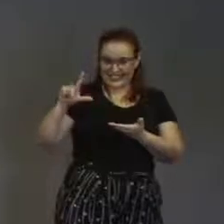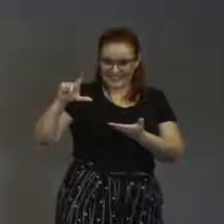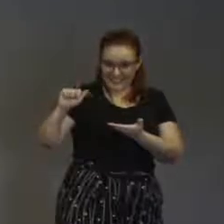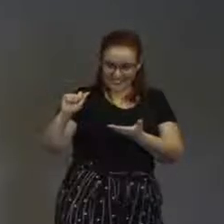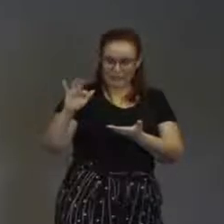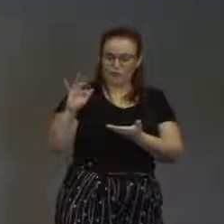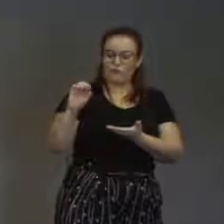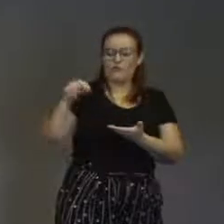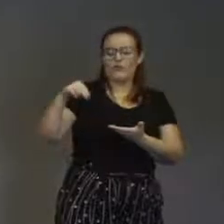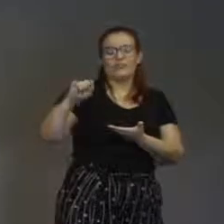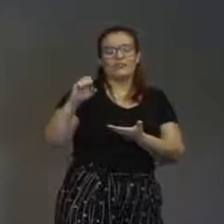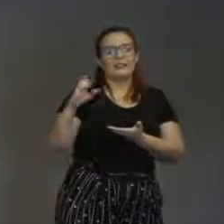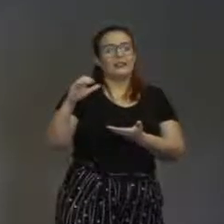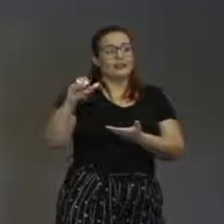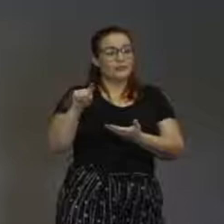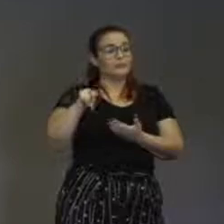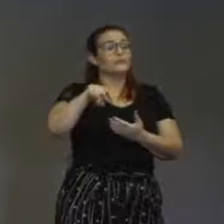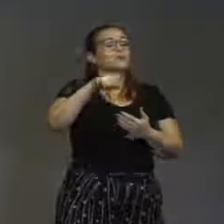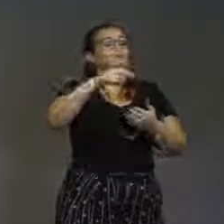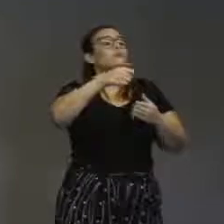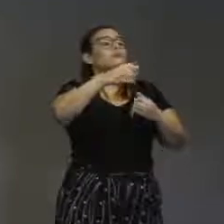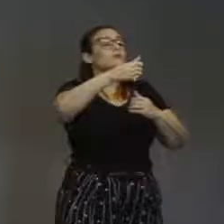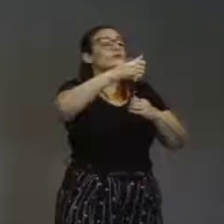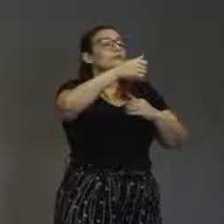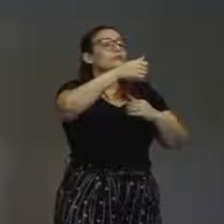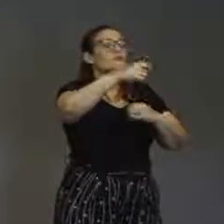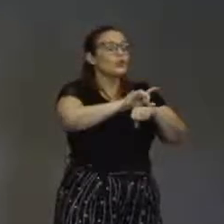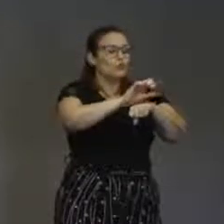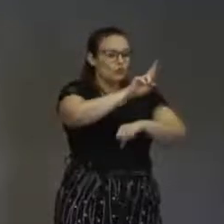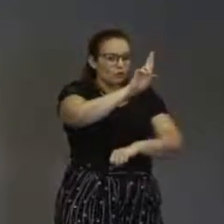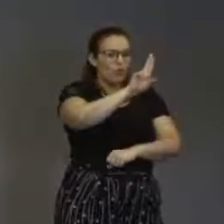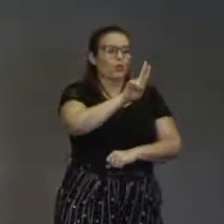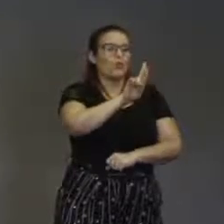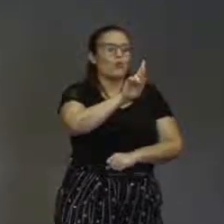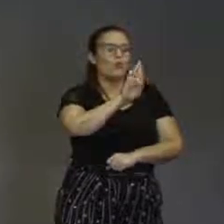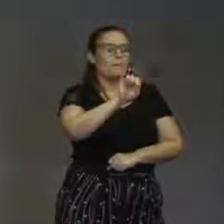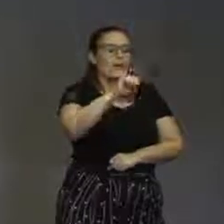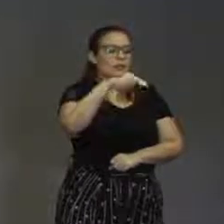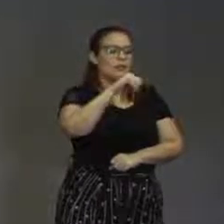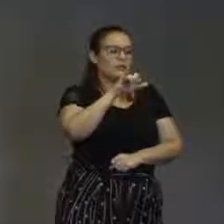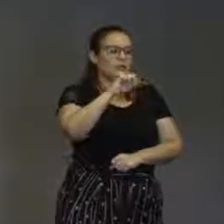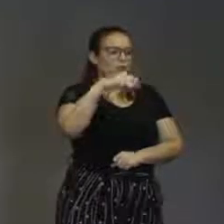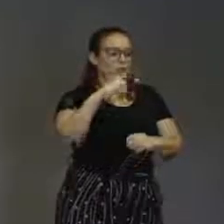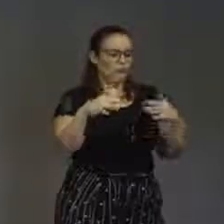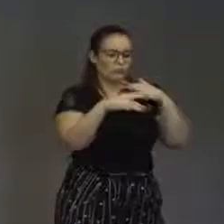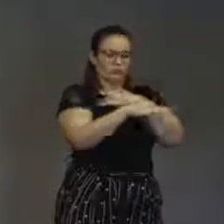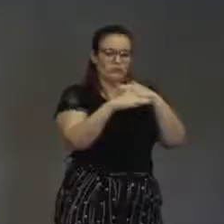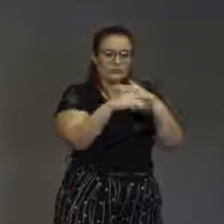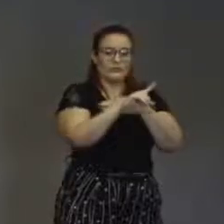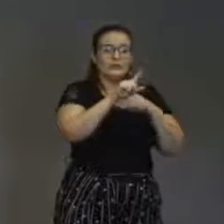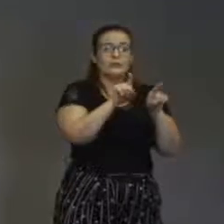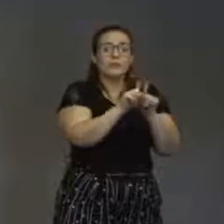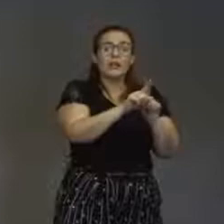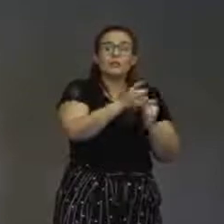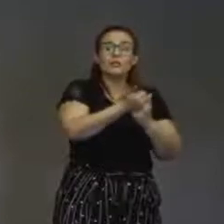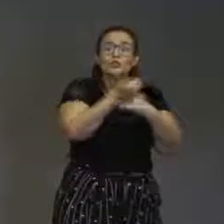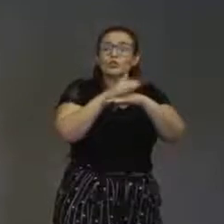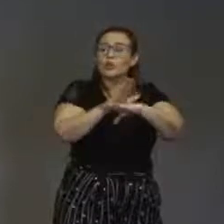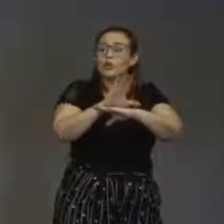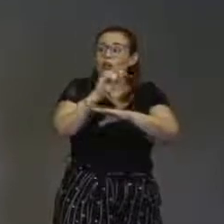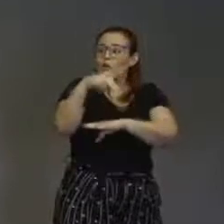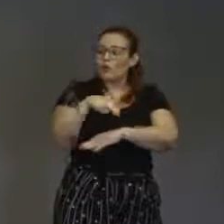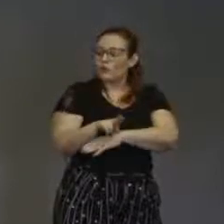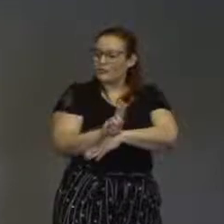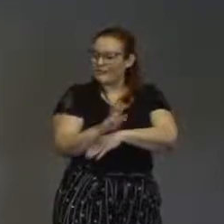Fonseca, doutora em urbanismo pela USP e assessora para a ONU, e Daniela Coimbras Viatek,